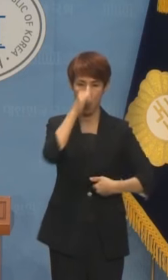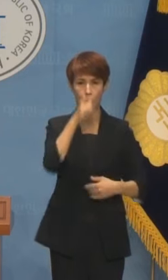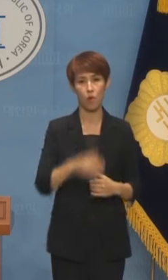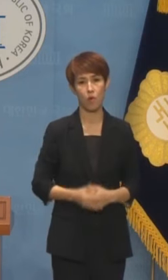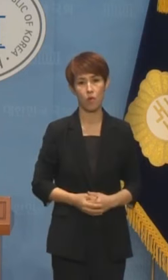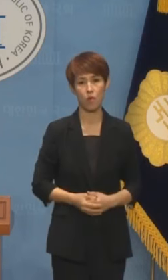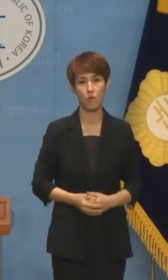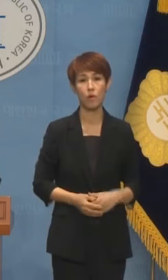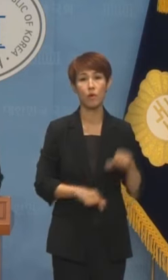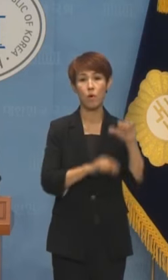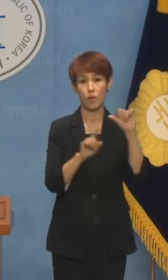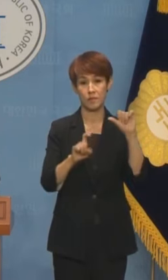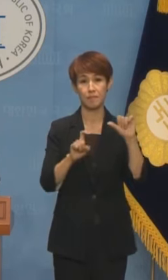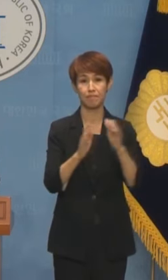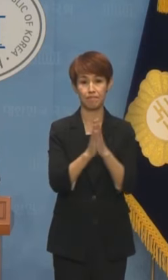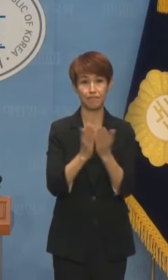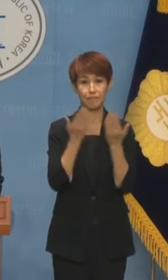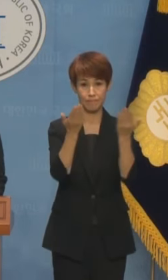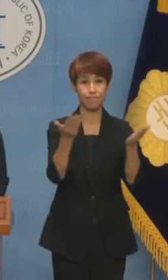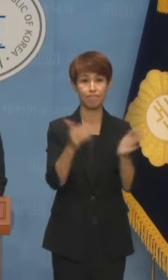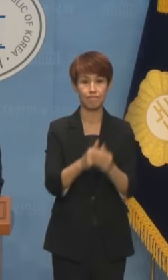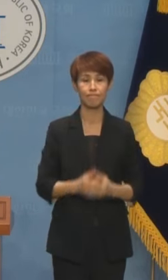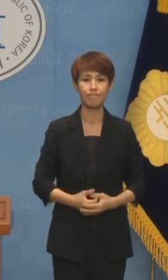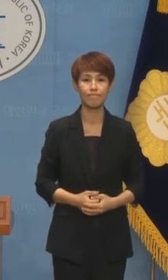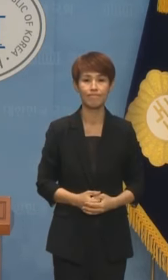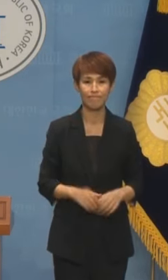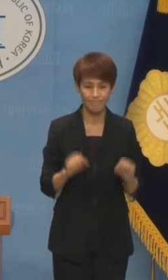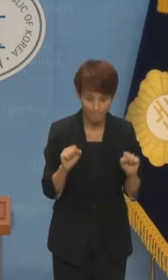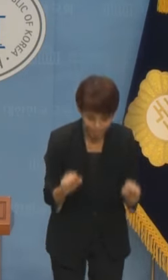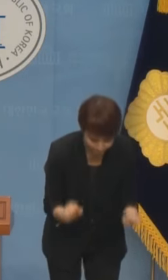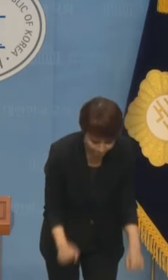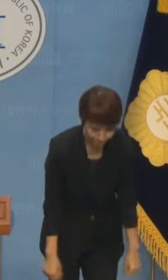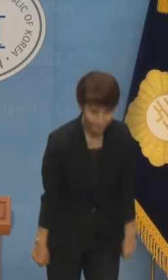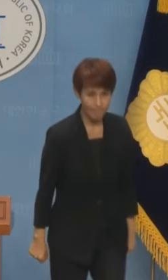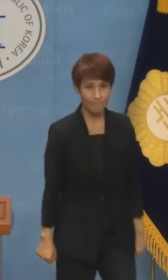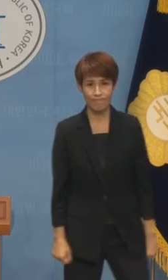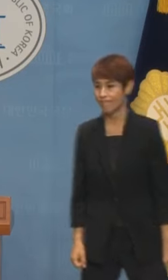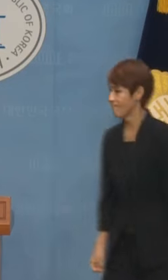국회의원 양이원영. 감사합니다.